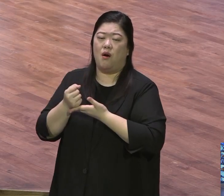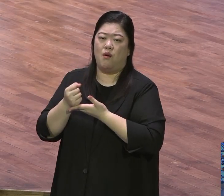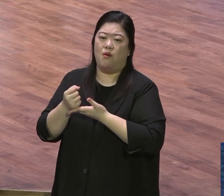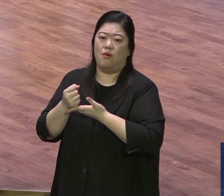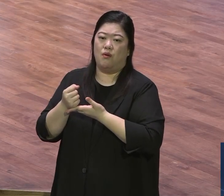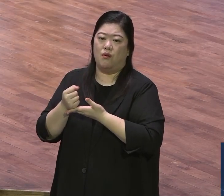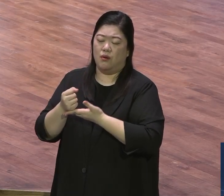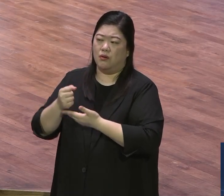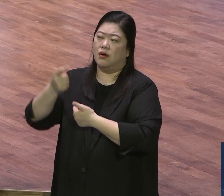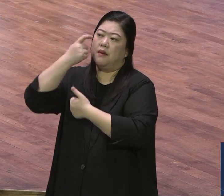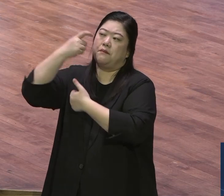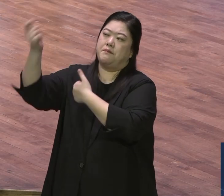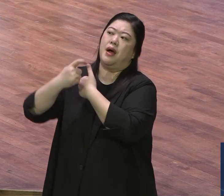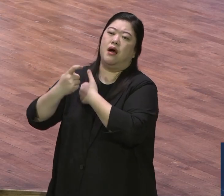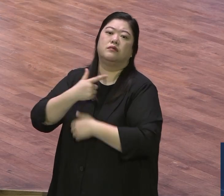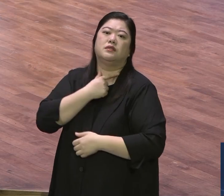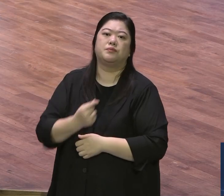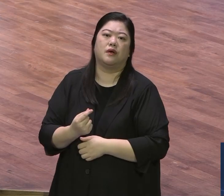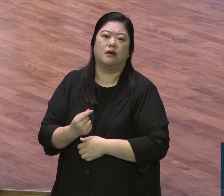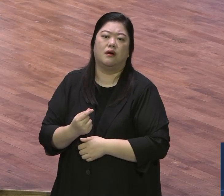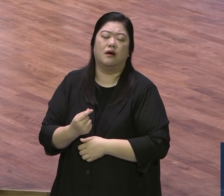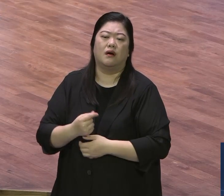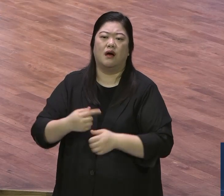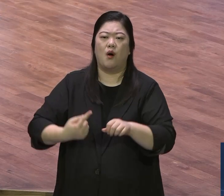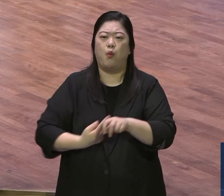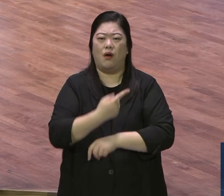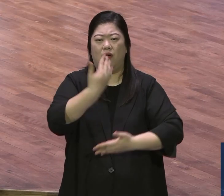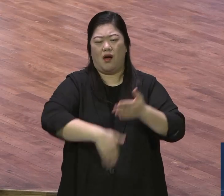그리스도를 얻고 그 안에서 발견된 모든 것 다 배설물이다